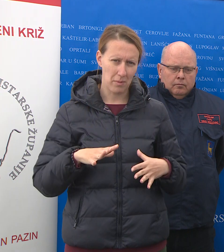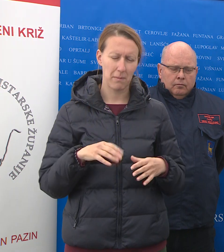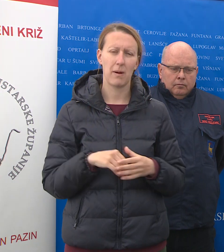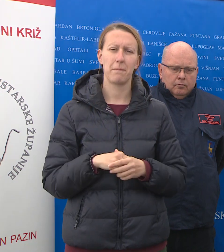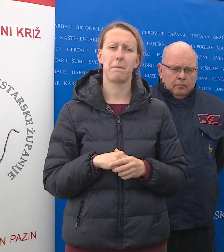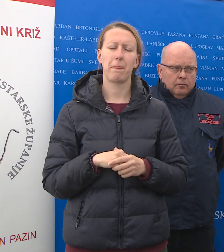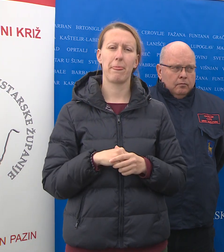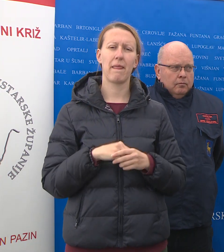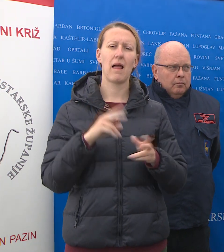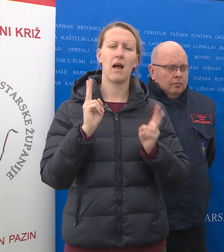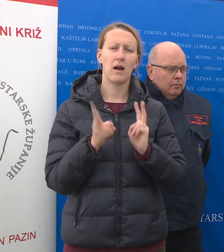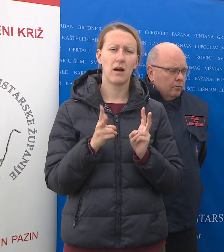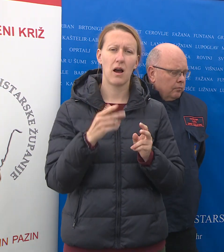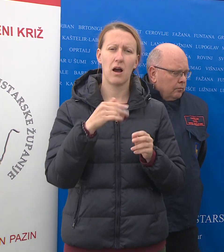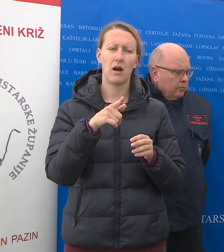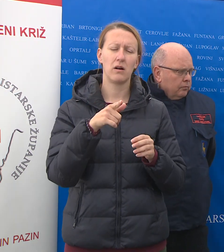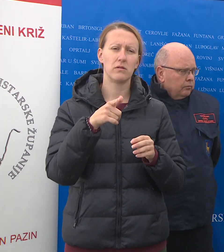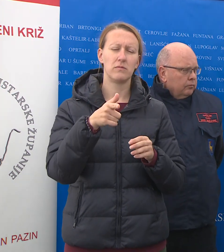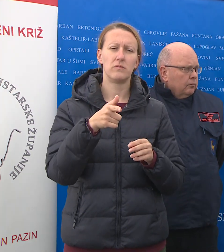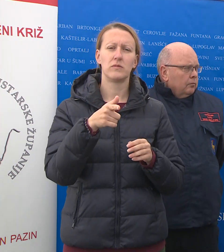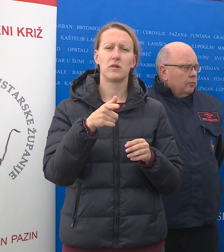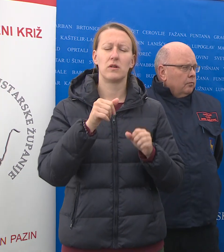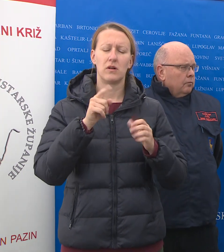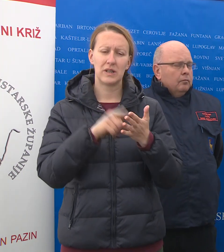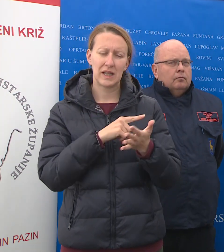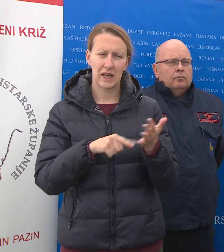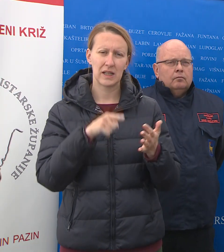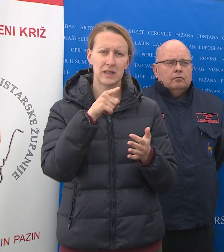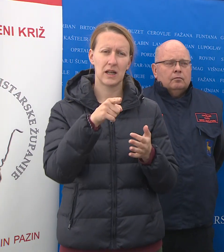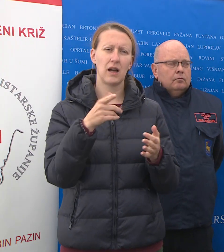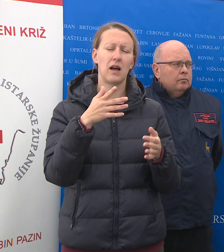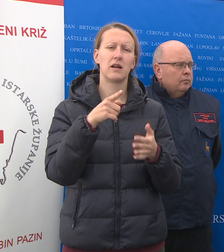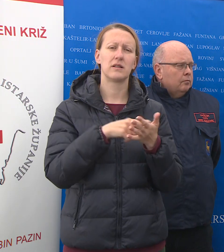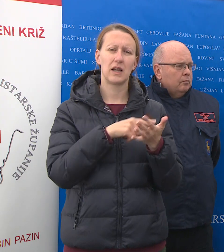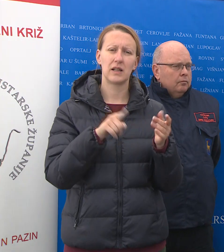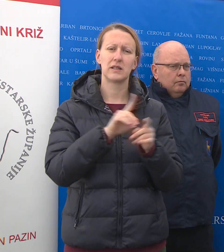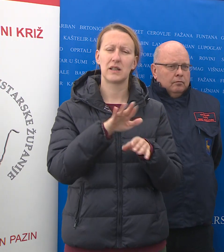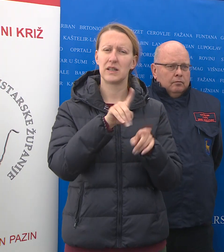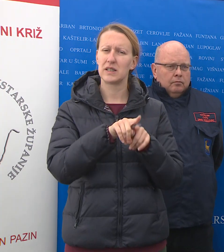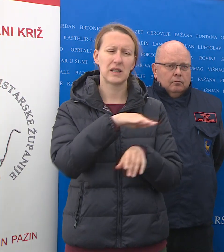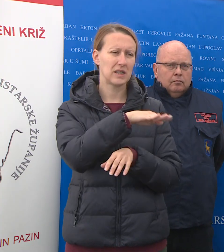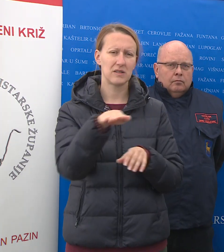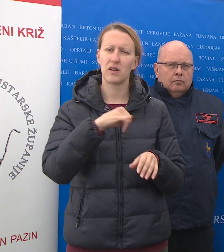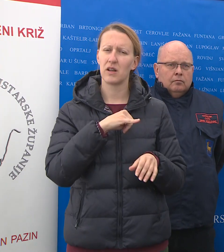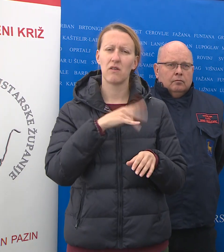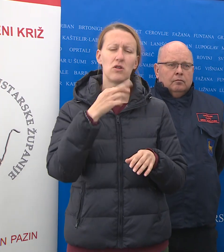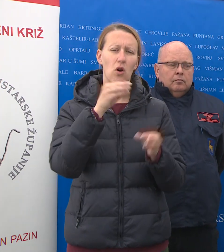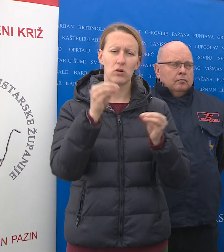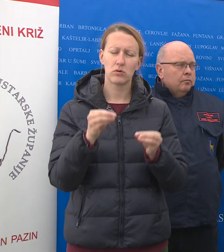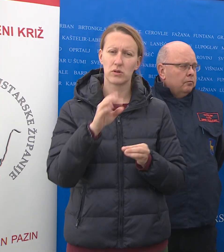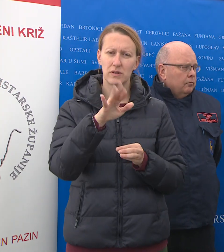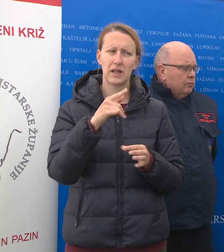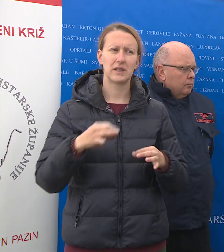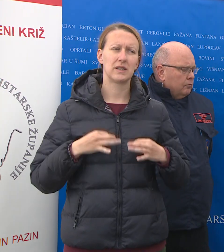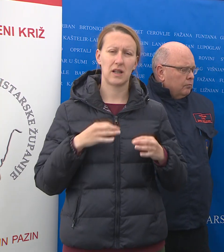tiče metodologije uzorkovanja, odnosno testiranja, ta je metodologija ista za sve, bez obzira iz kojeg ste sustava. S time